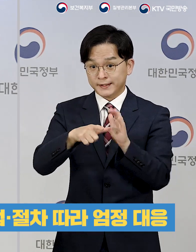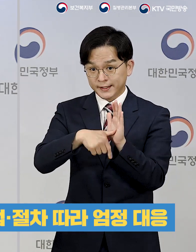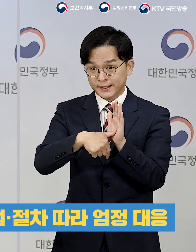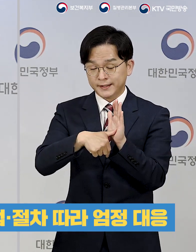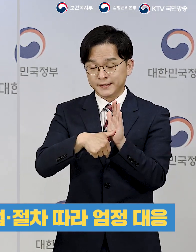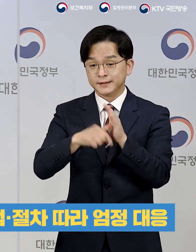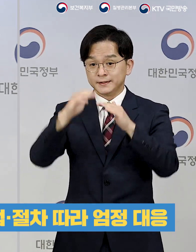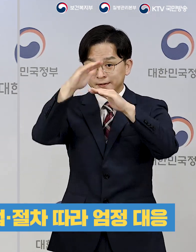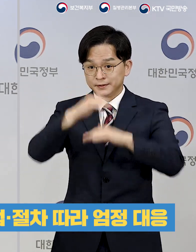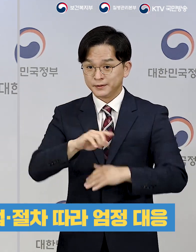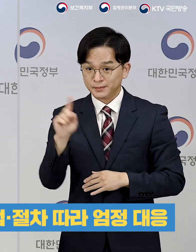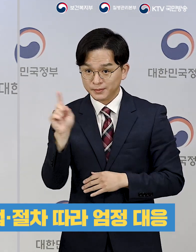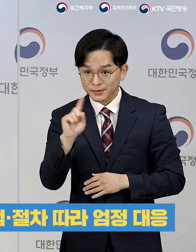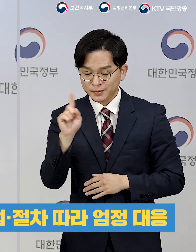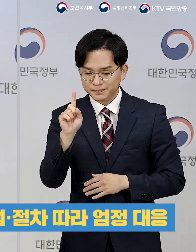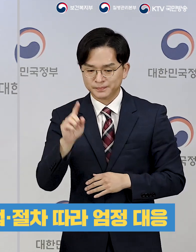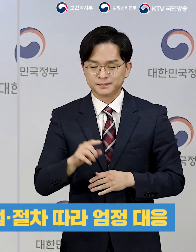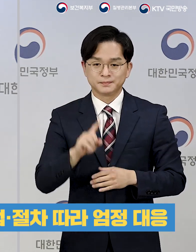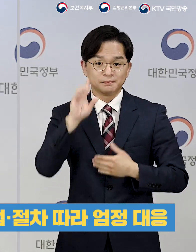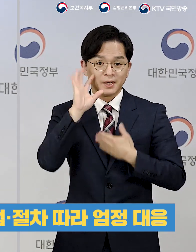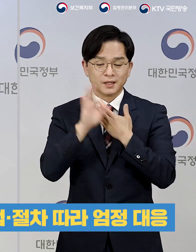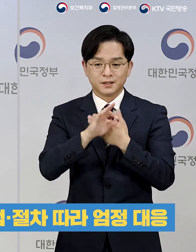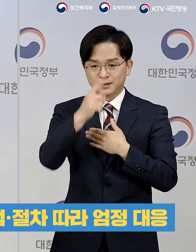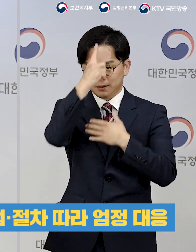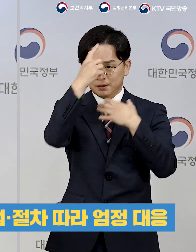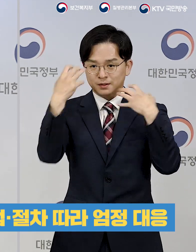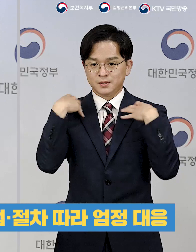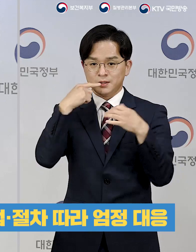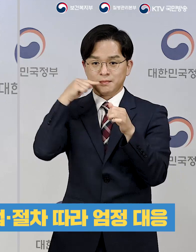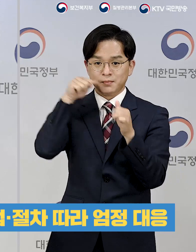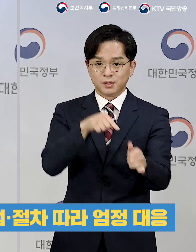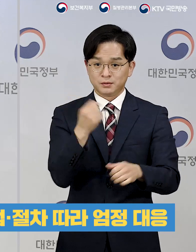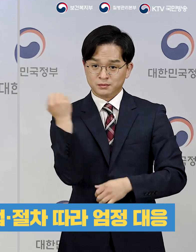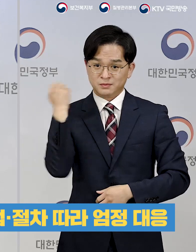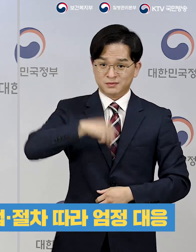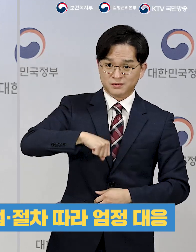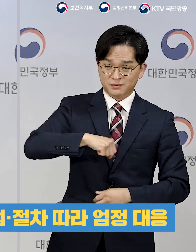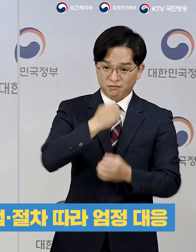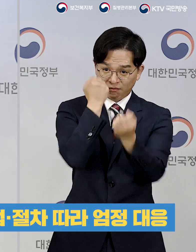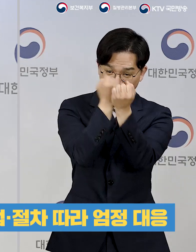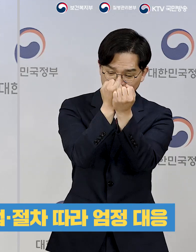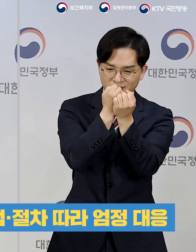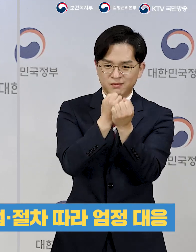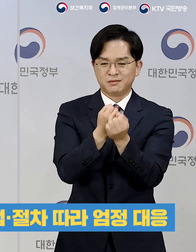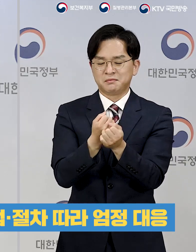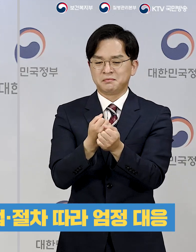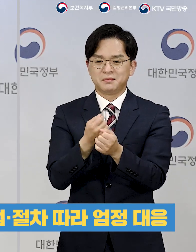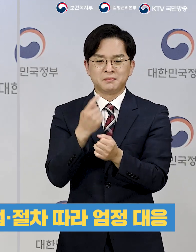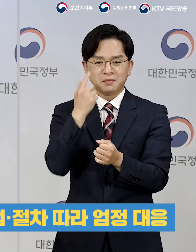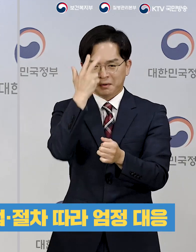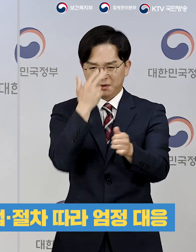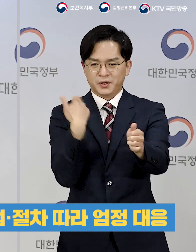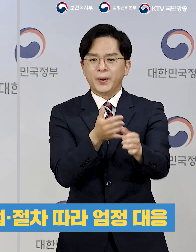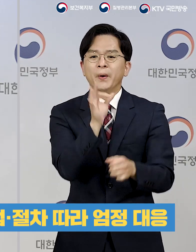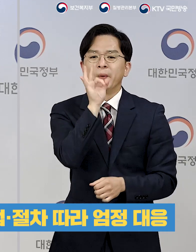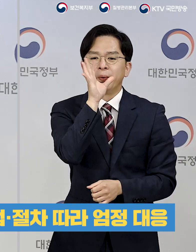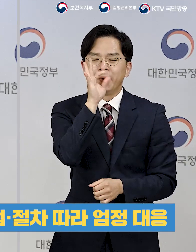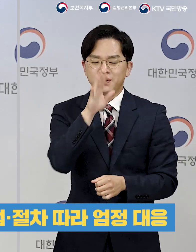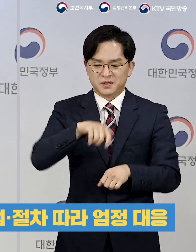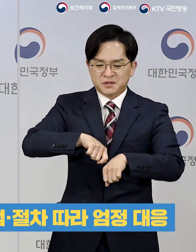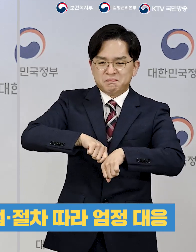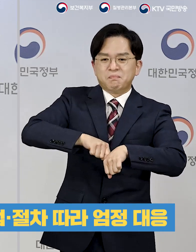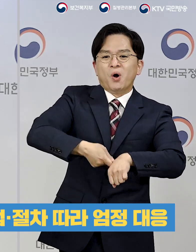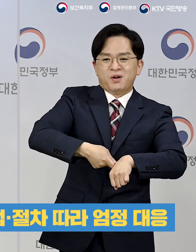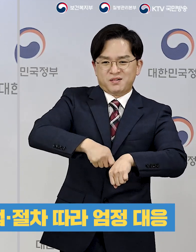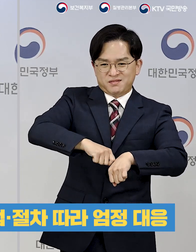회의에서는 방역수칙 위반의 주요 사례를 논의하고 중대한 위반이나 비협조에 대해서는 법과 절차에